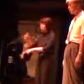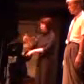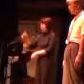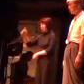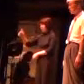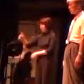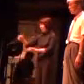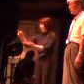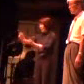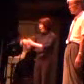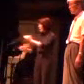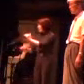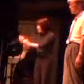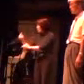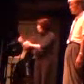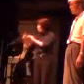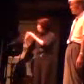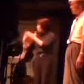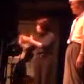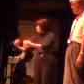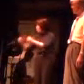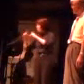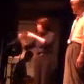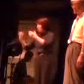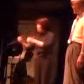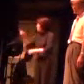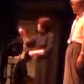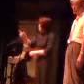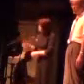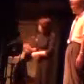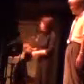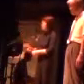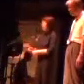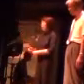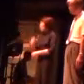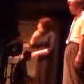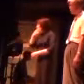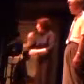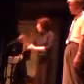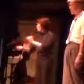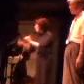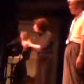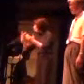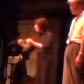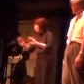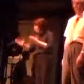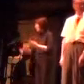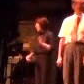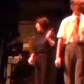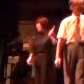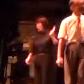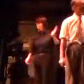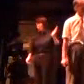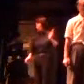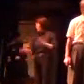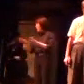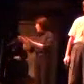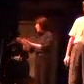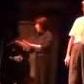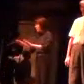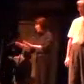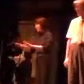故の収束宣言なんていうものを出したわけですけれども、残念ながら事故はもう全く収束してないのです。今現在